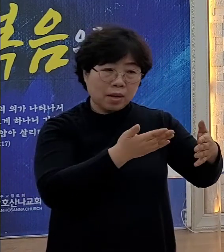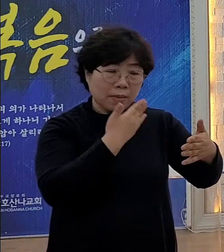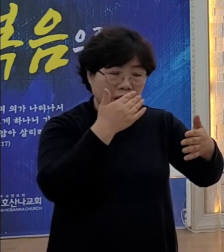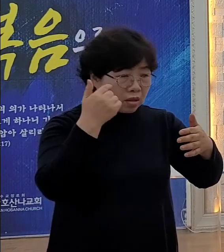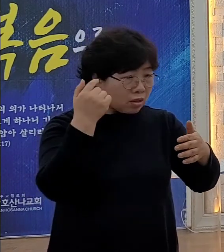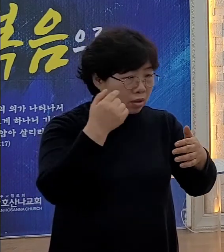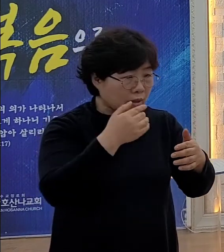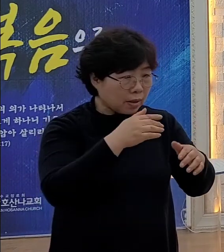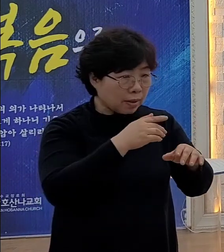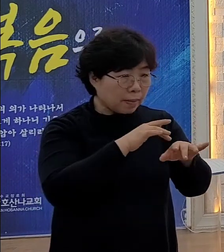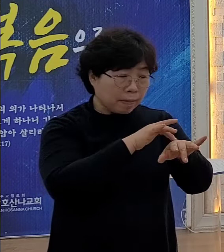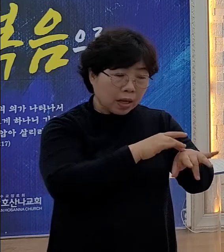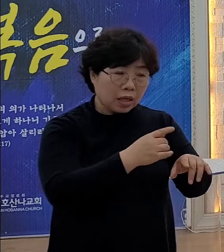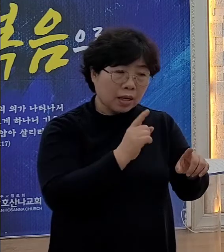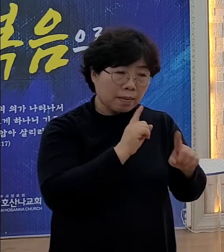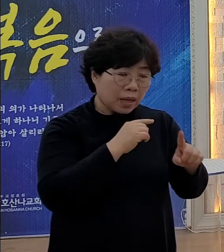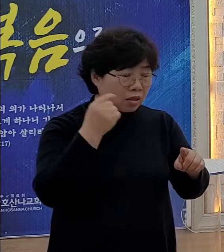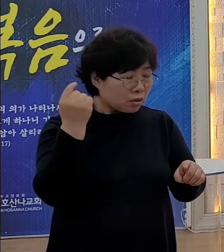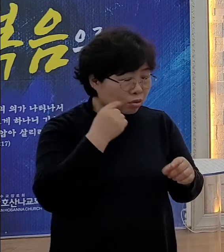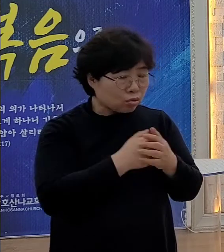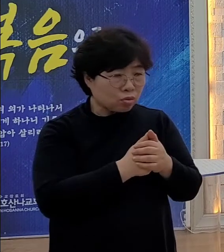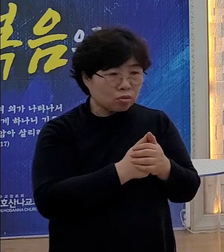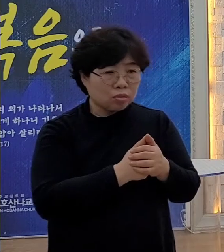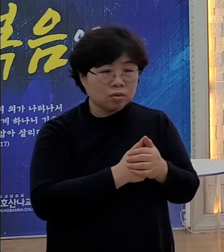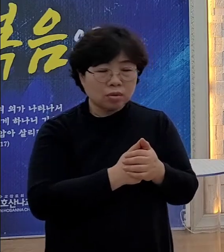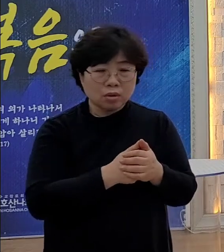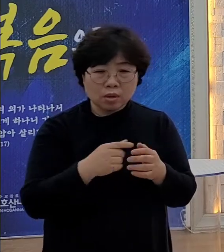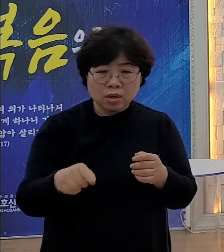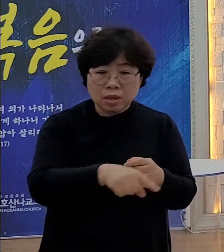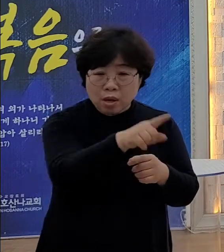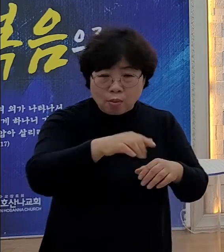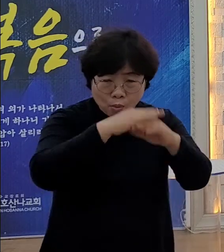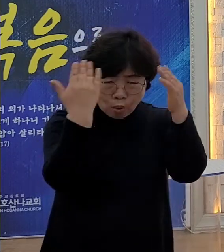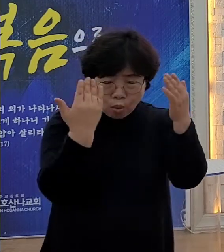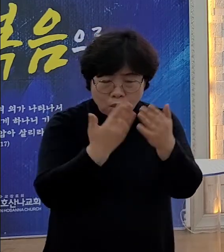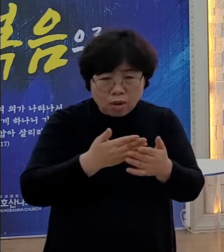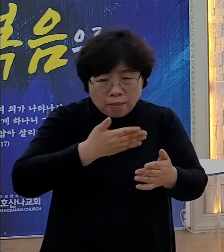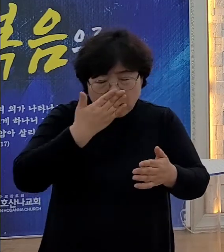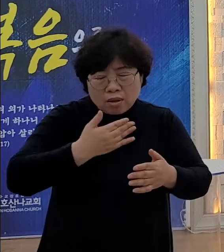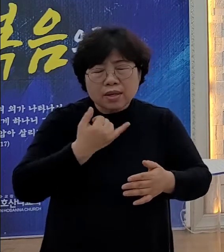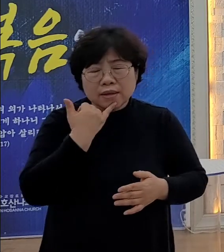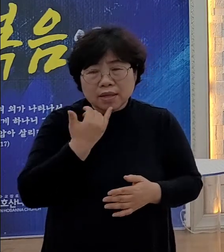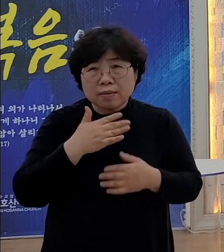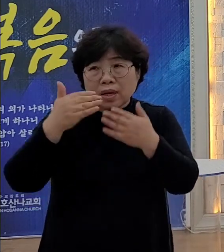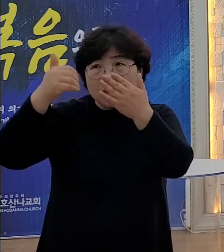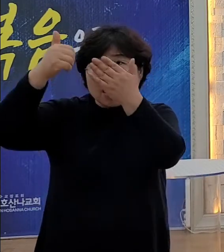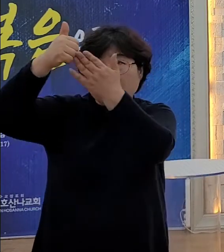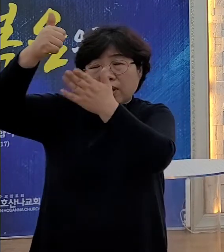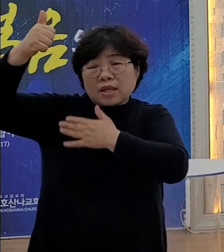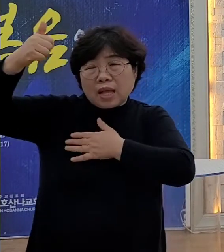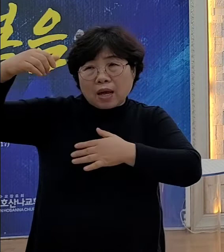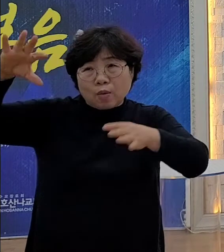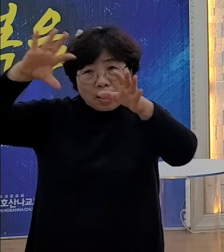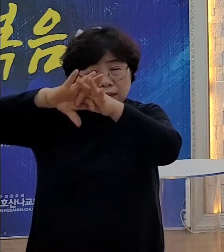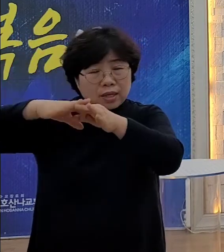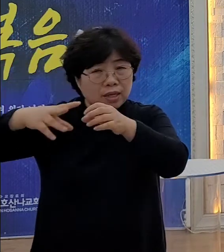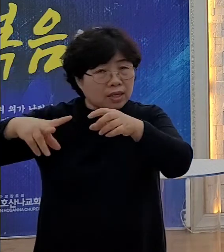마. 나는 여기 있는 모든 것을 다 먹을 수 있고 다스리지만 나는 하나님과의 그 관계를 깰 수가